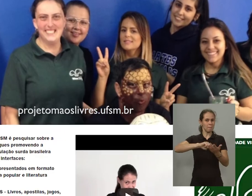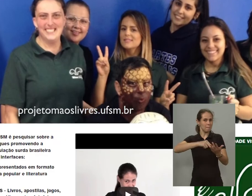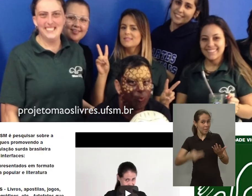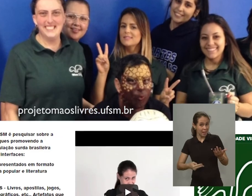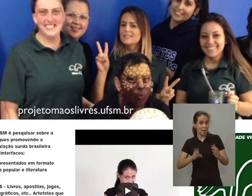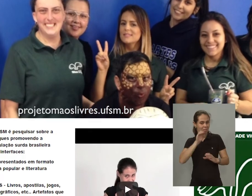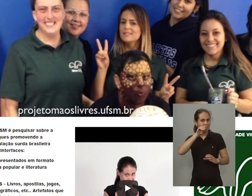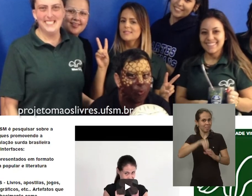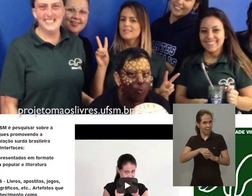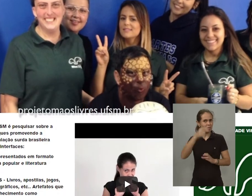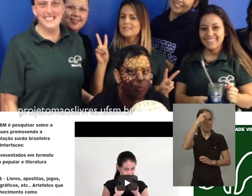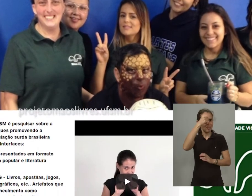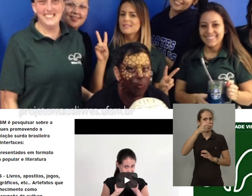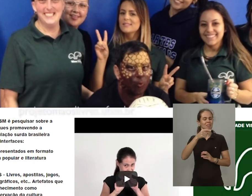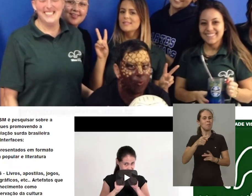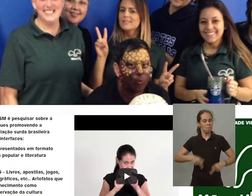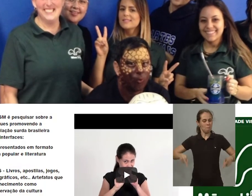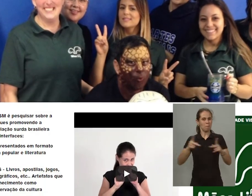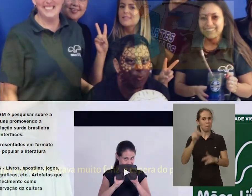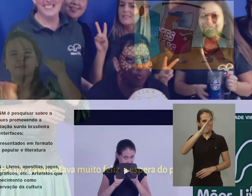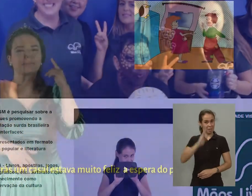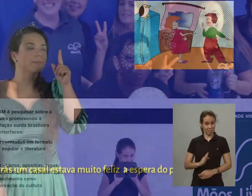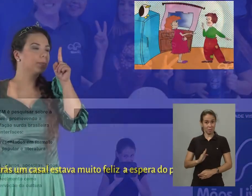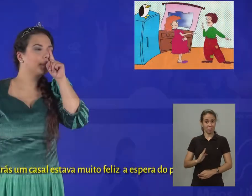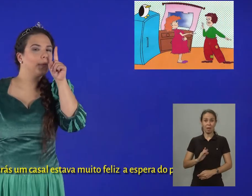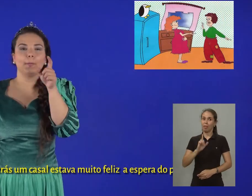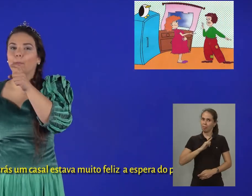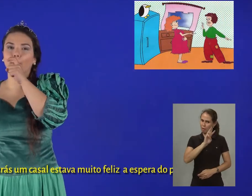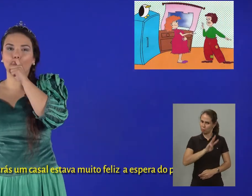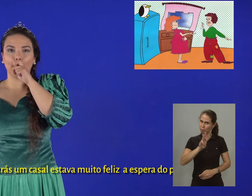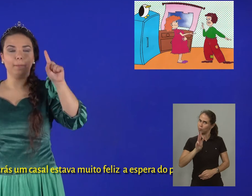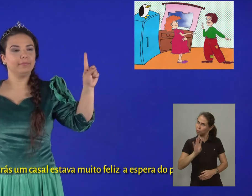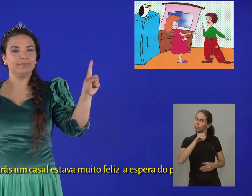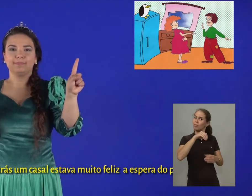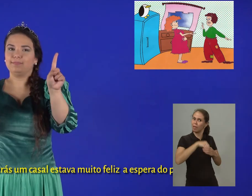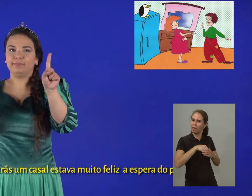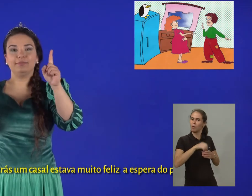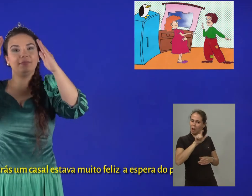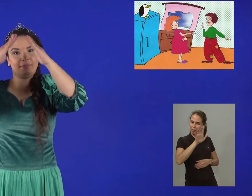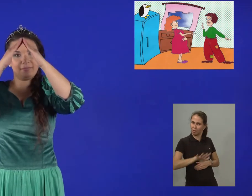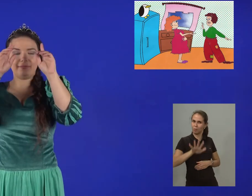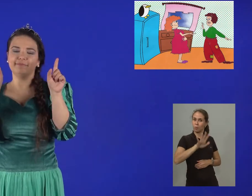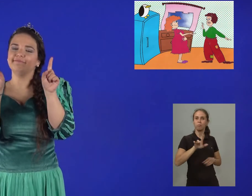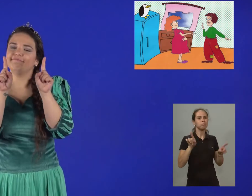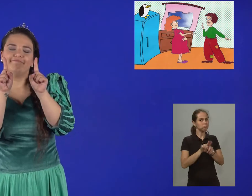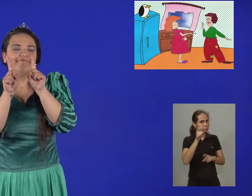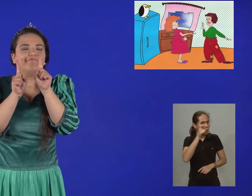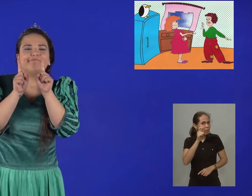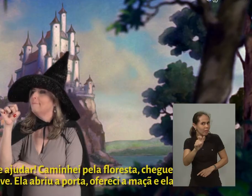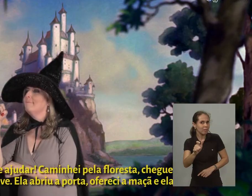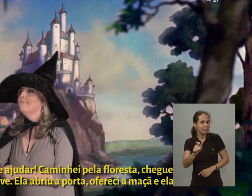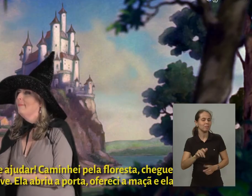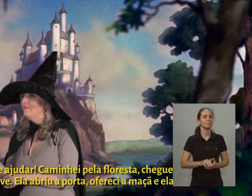brasileira. Nele estão disponíveis conteúdos literários e curiosidades. Histórias como a de Rapunzel e Branca de Neve